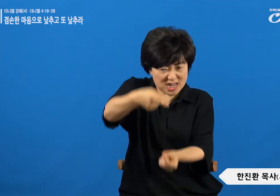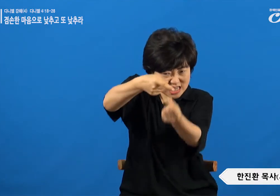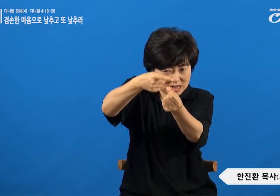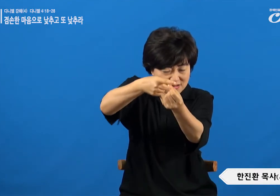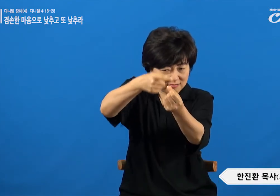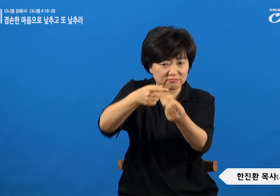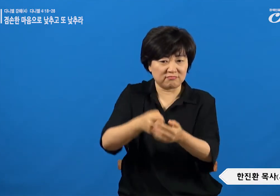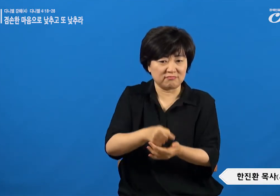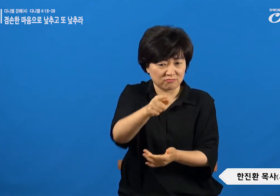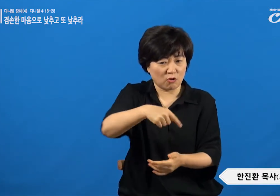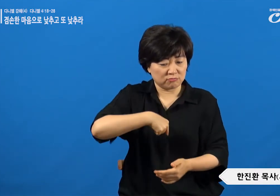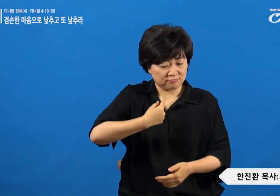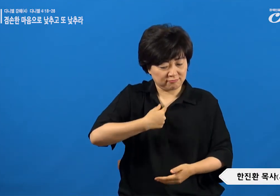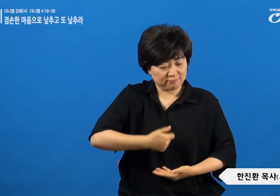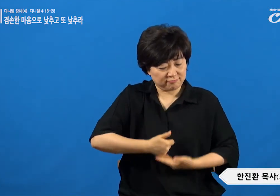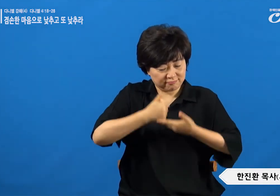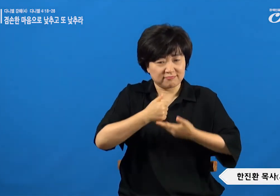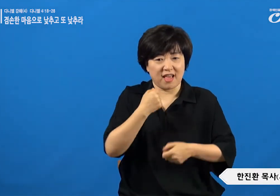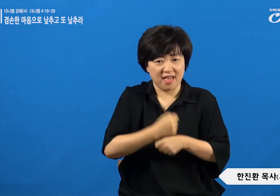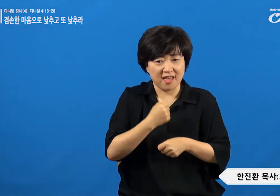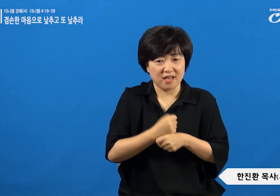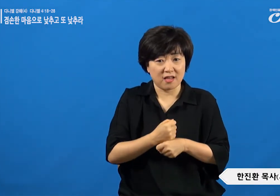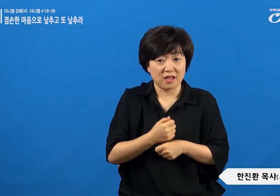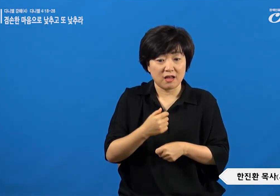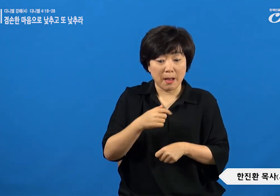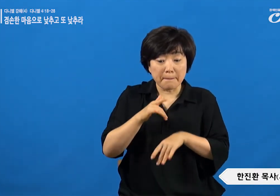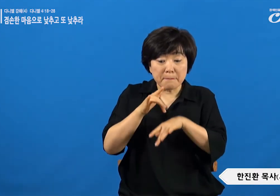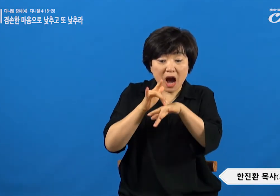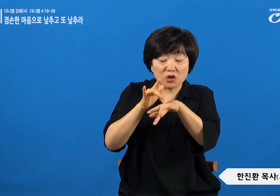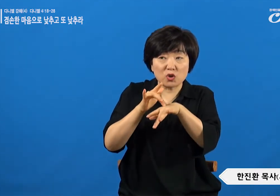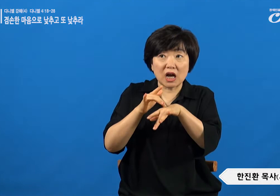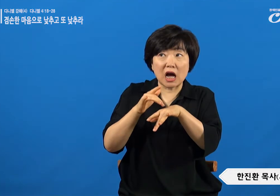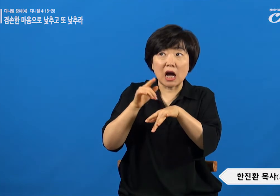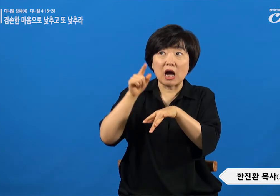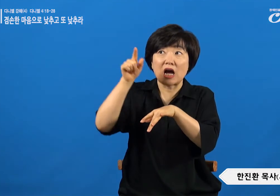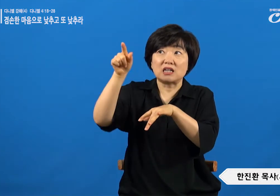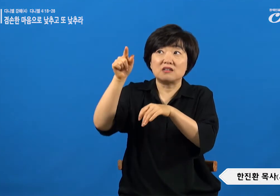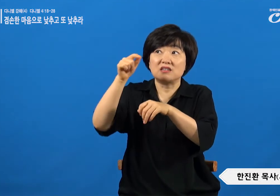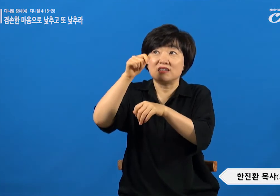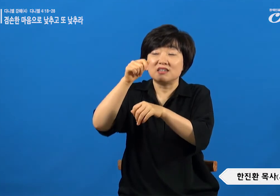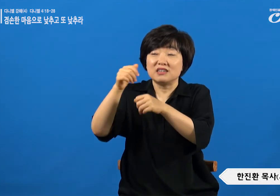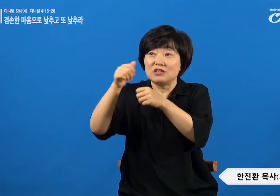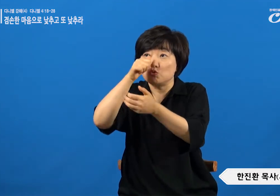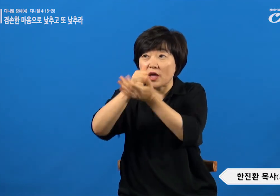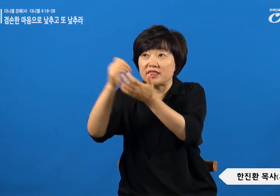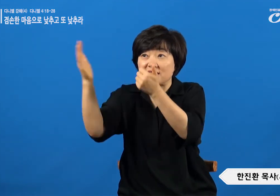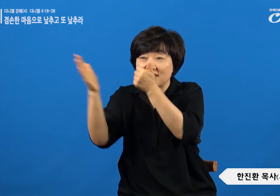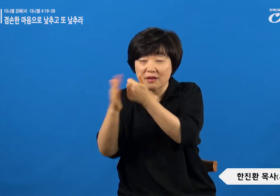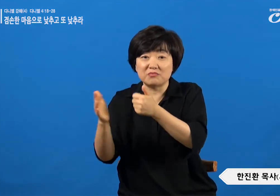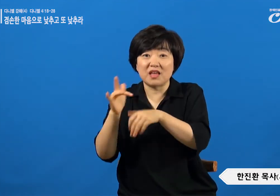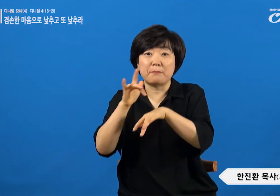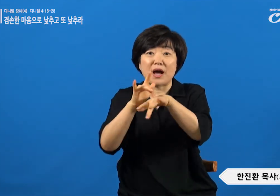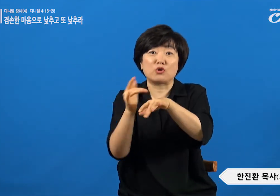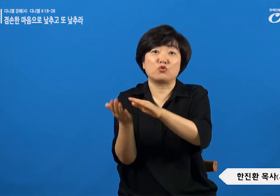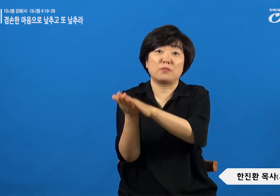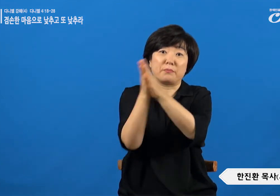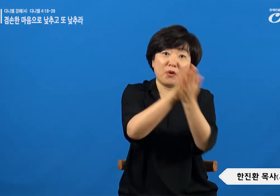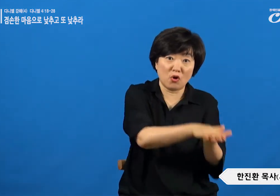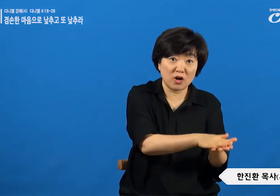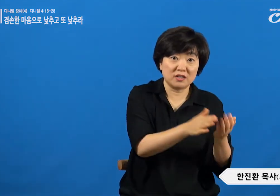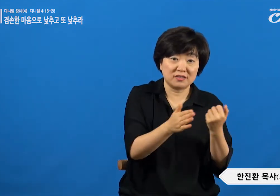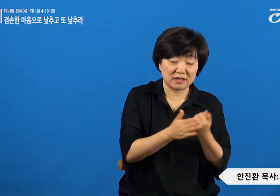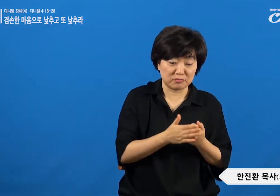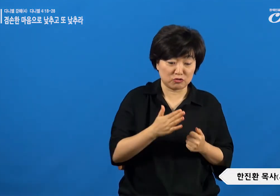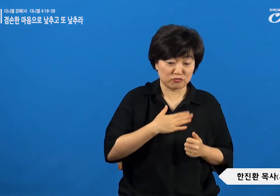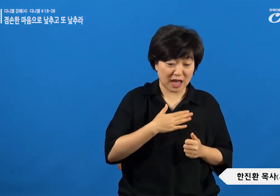너를 높여라. 자기가 그런 식으로 해서 이 마귀가 됐으니까 우리에게도 계속 교만을 부추깁니다.